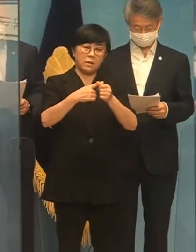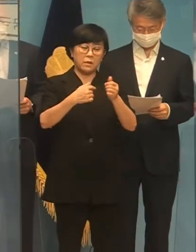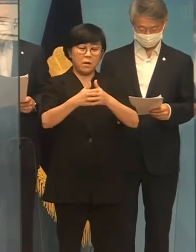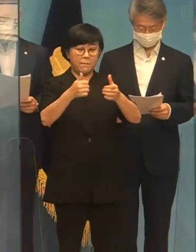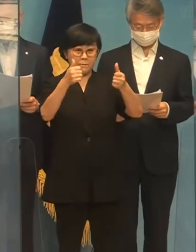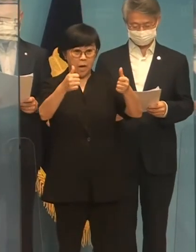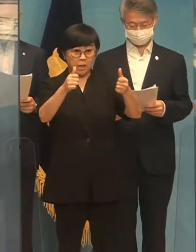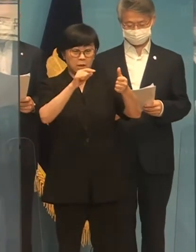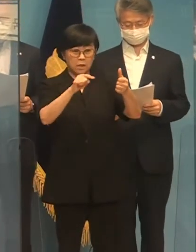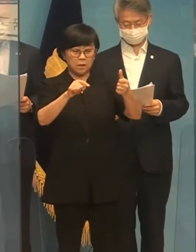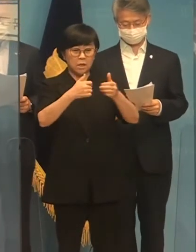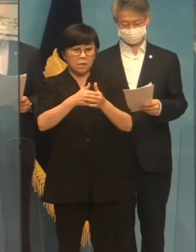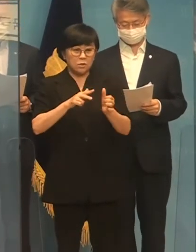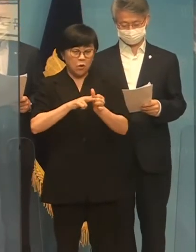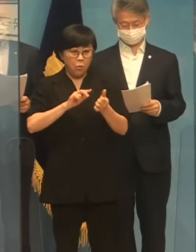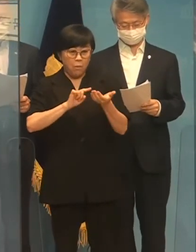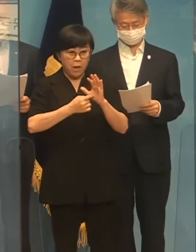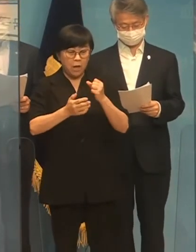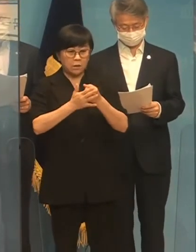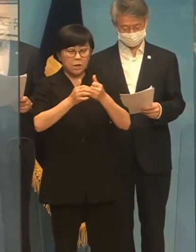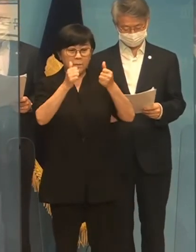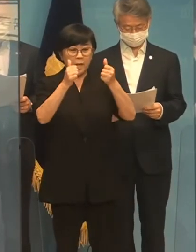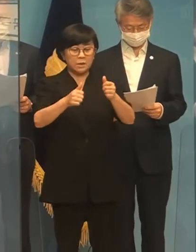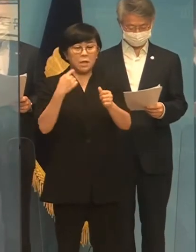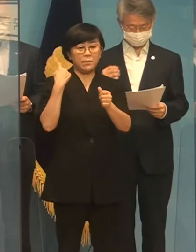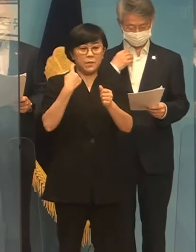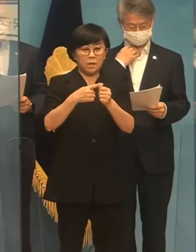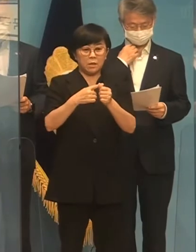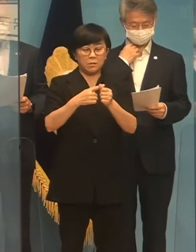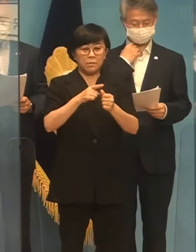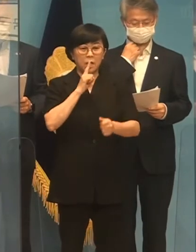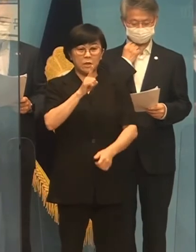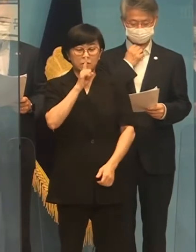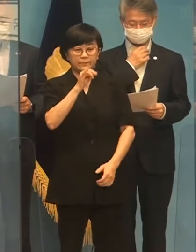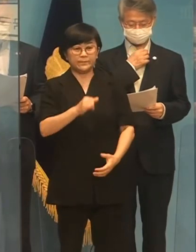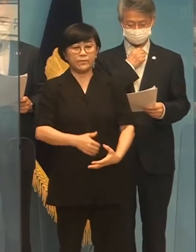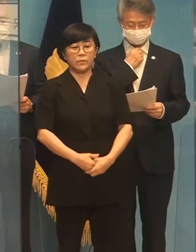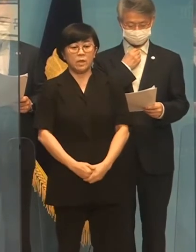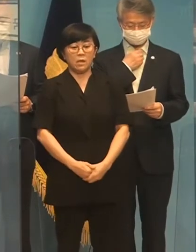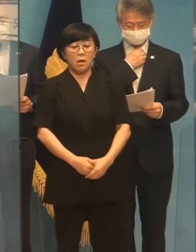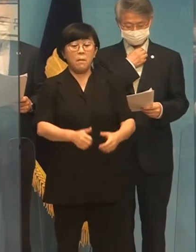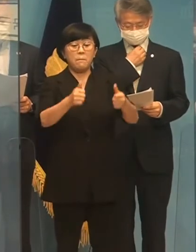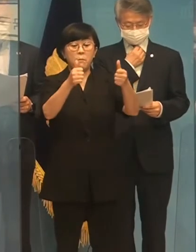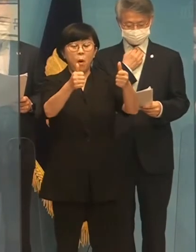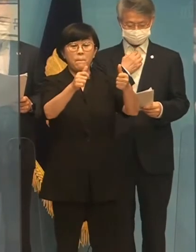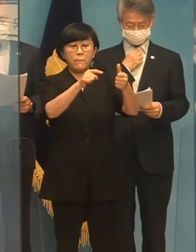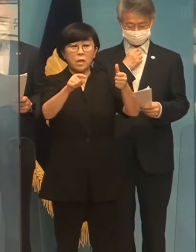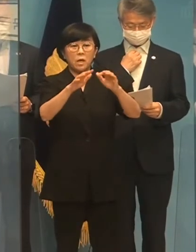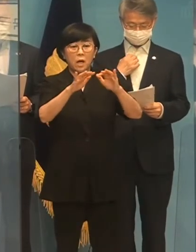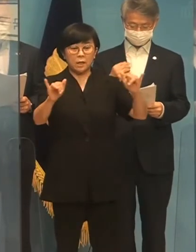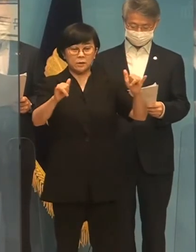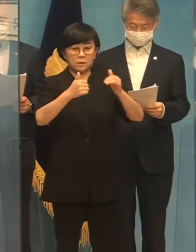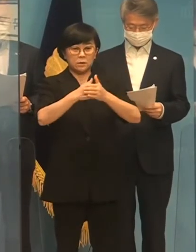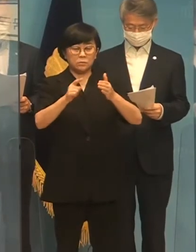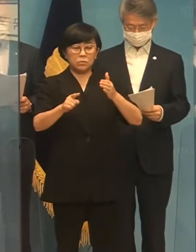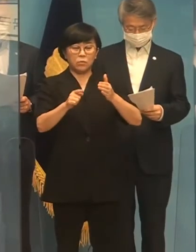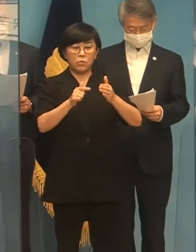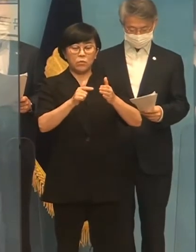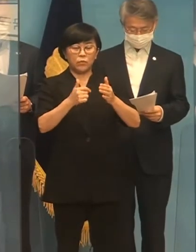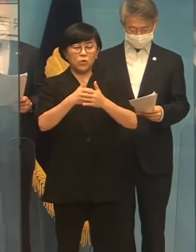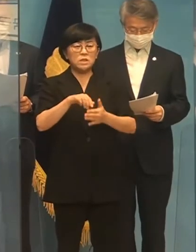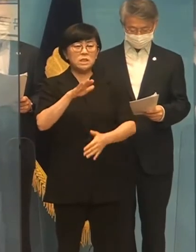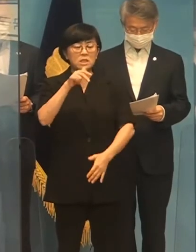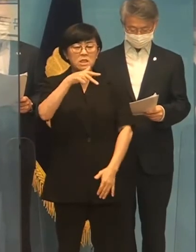판사들은 신상 털기 등 판사 비난을 멈추라고 요구합니다. 일부 법관들은 과도한 진영 논리